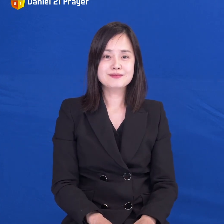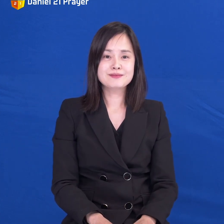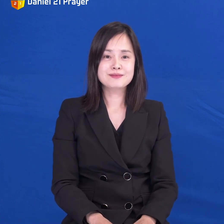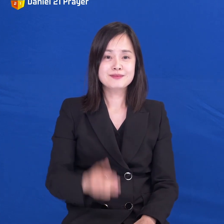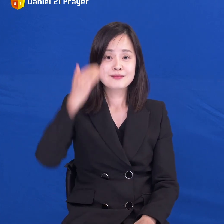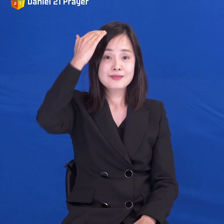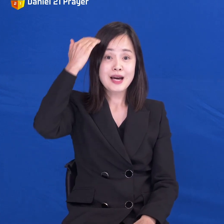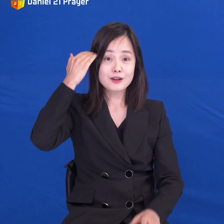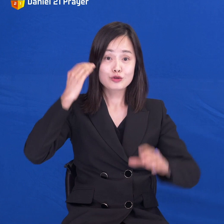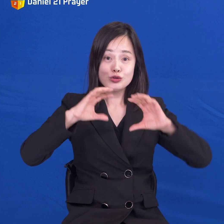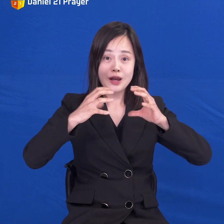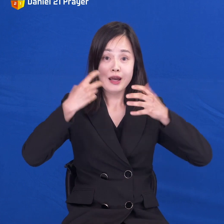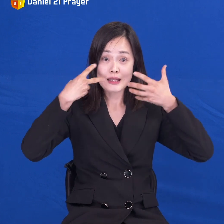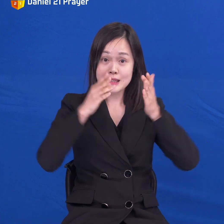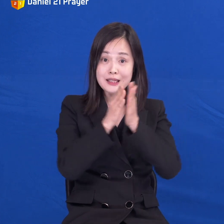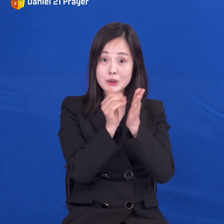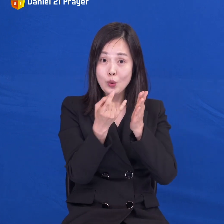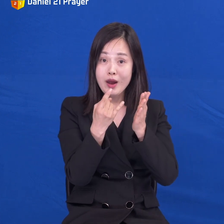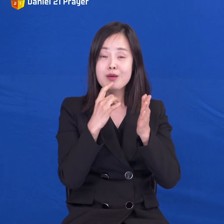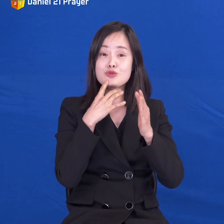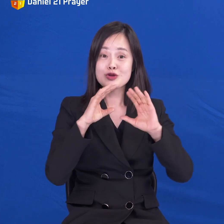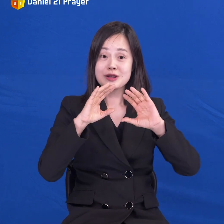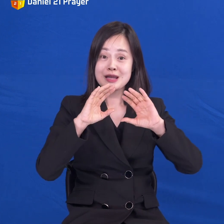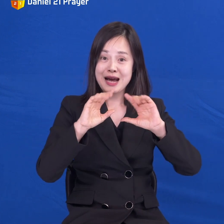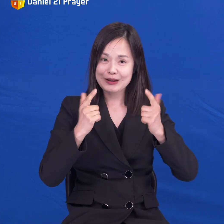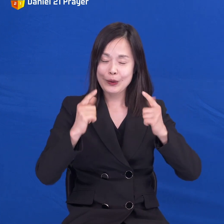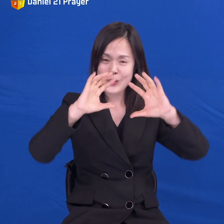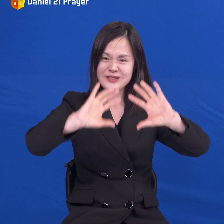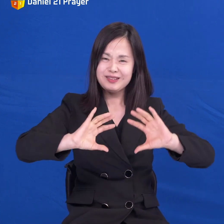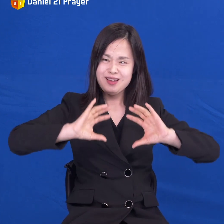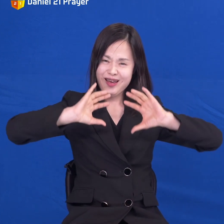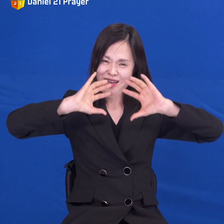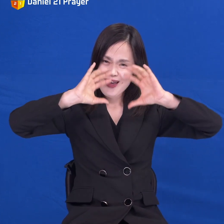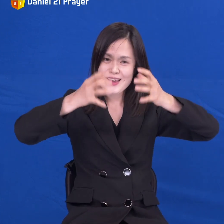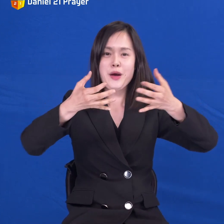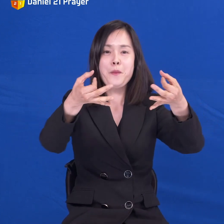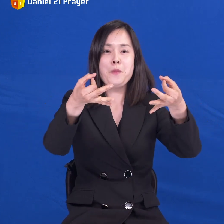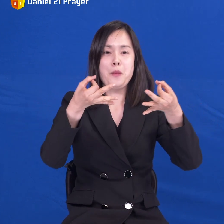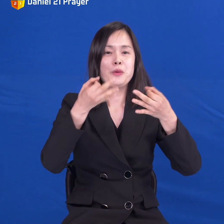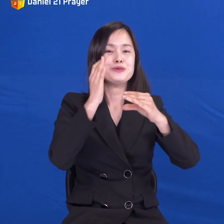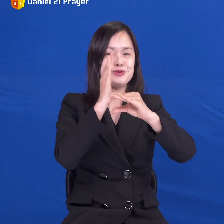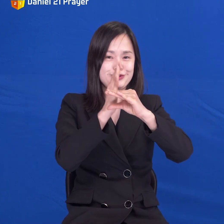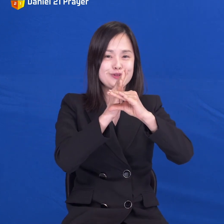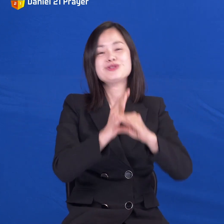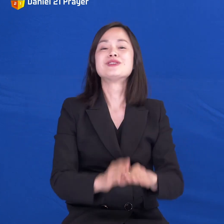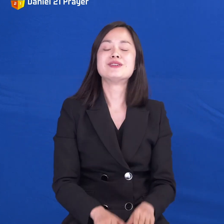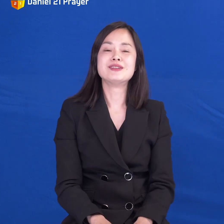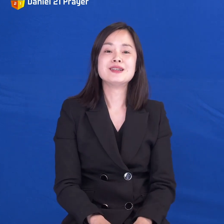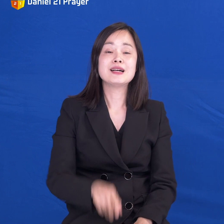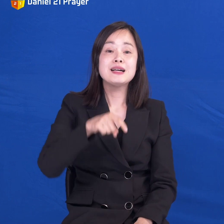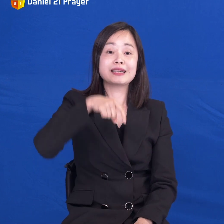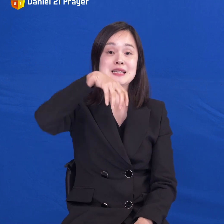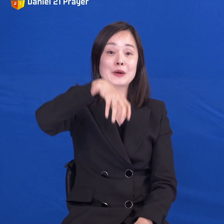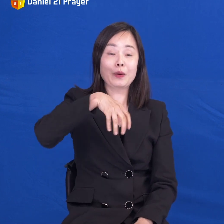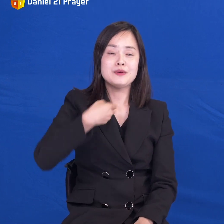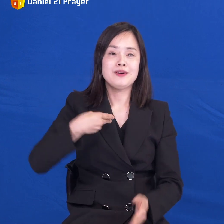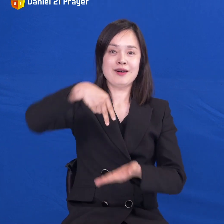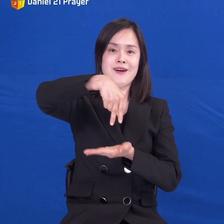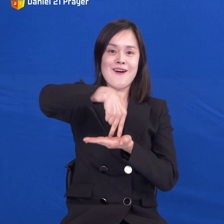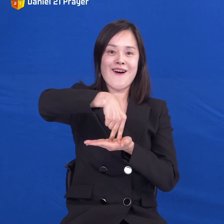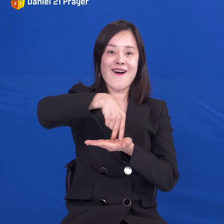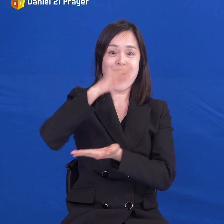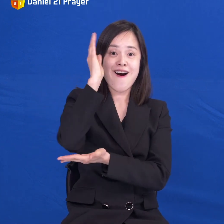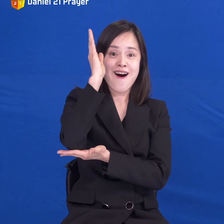되는 것이 아니라 전 세계에서 함께하고 있더라고요. 이런 자리에 왔는데 오늘 특별히